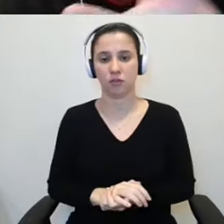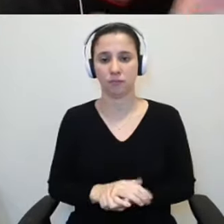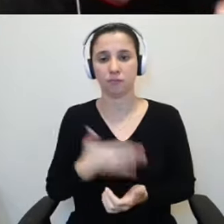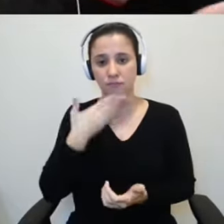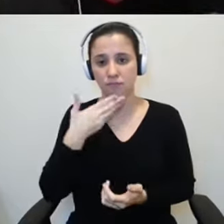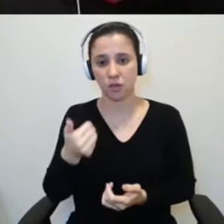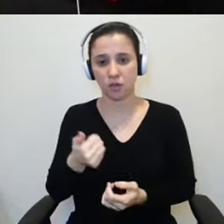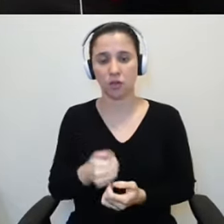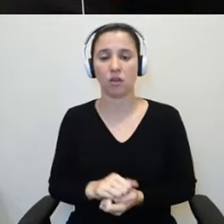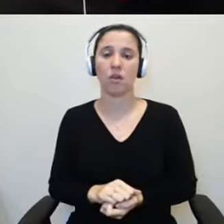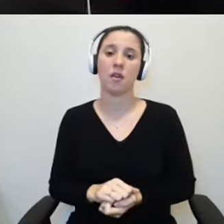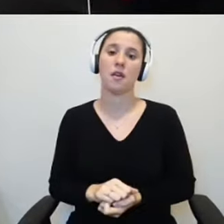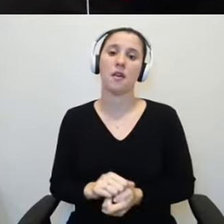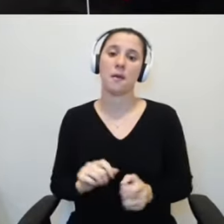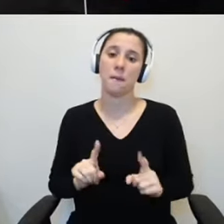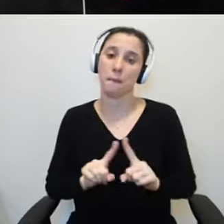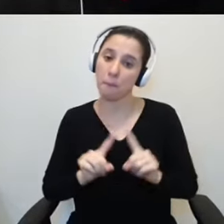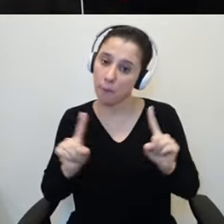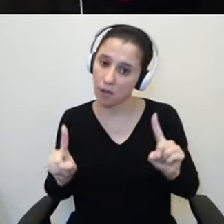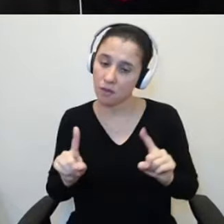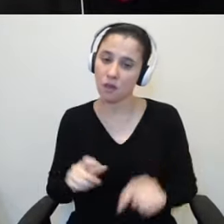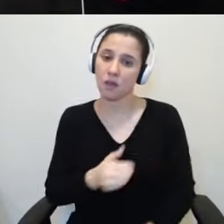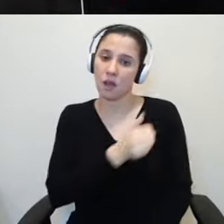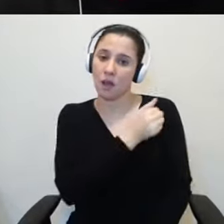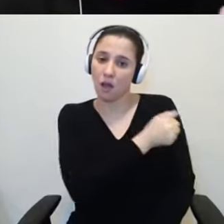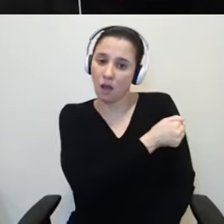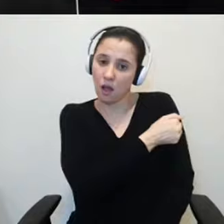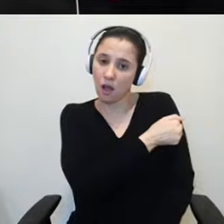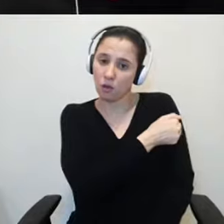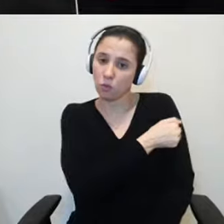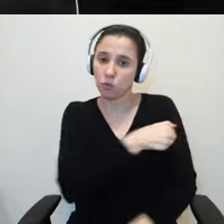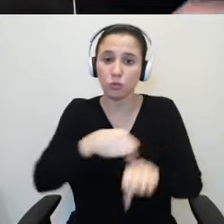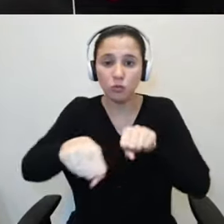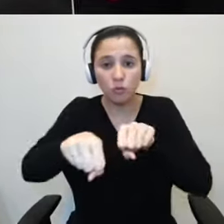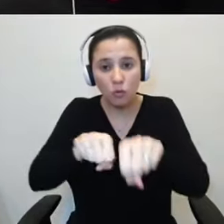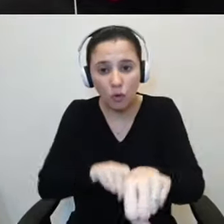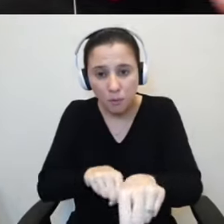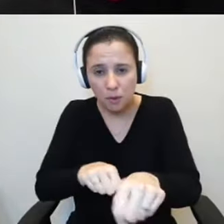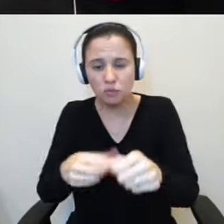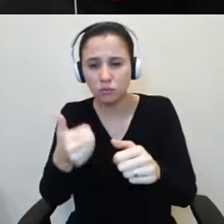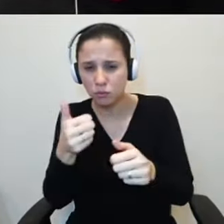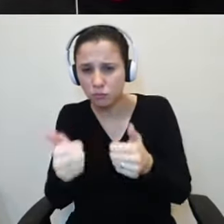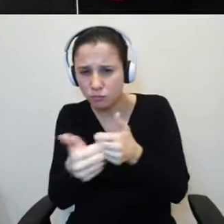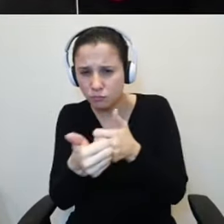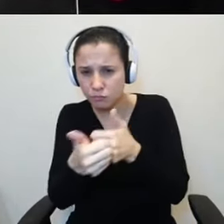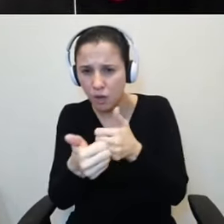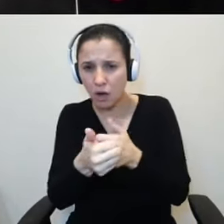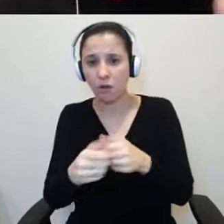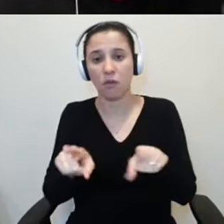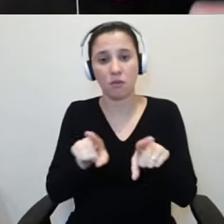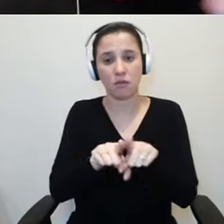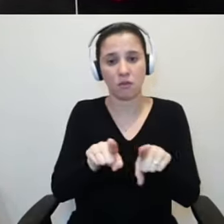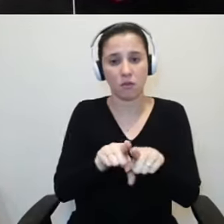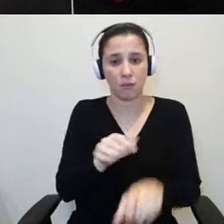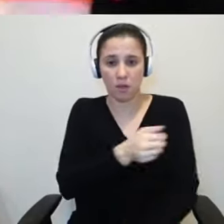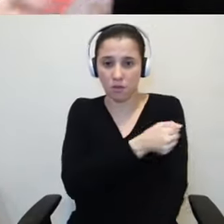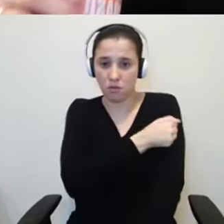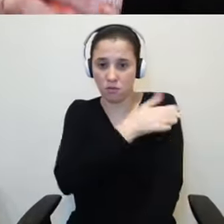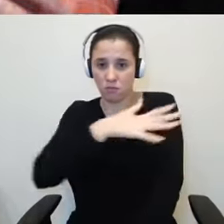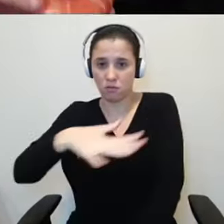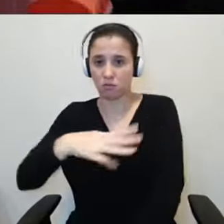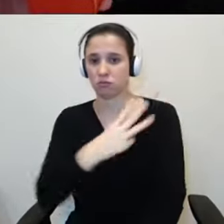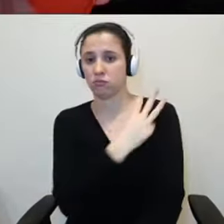formando e aqueles alunos que estão no último ano do ensino médio terão sim possibilidades vamos dizer assim, para